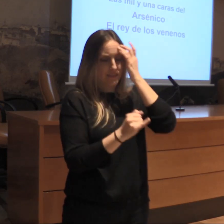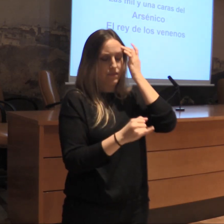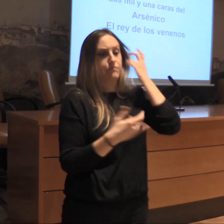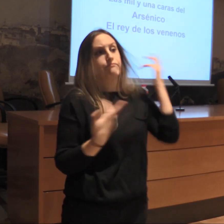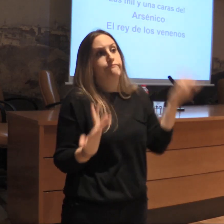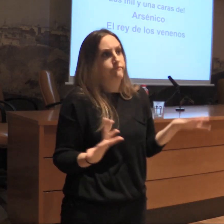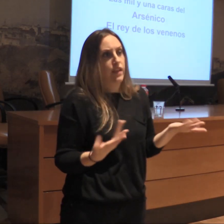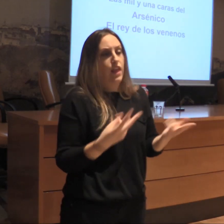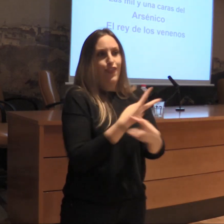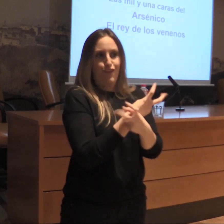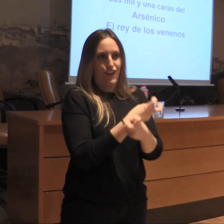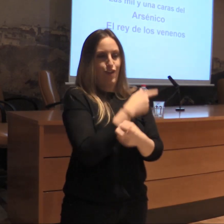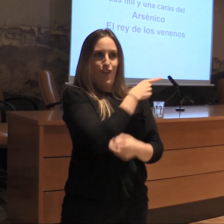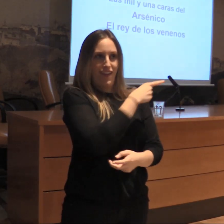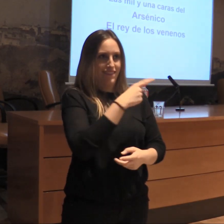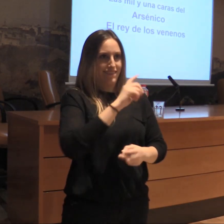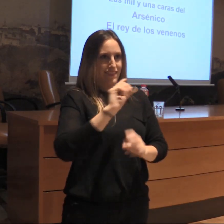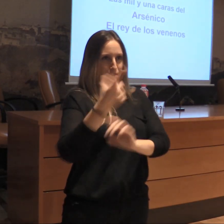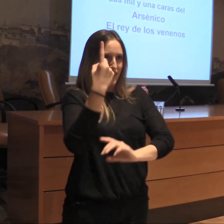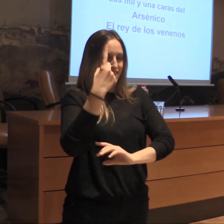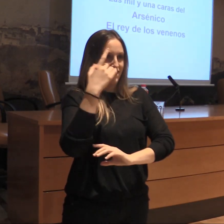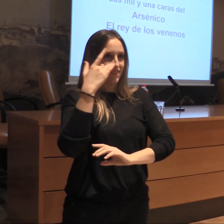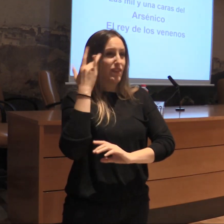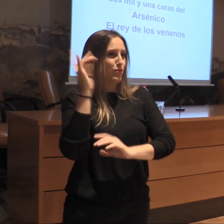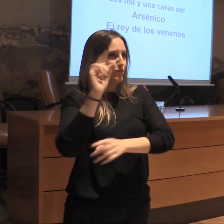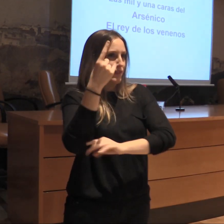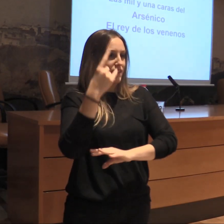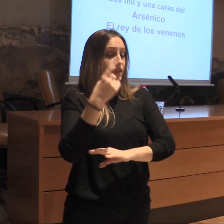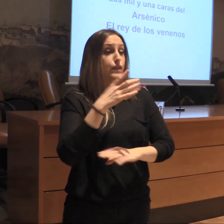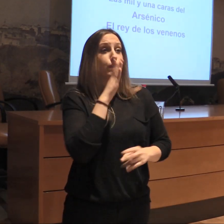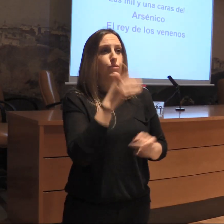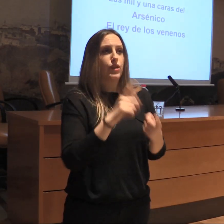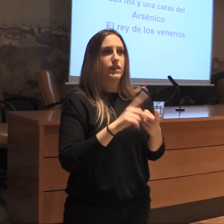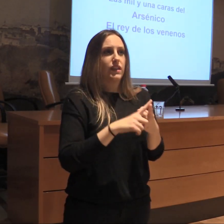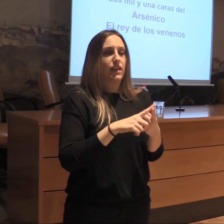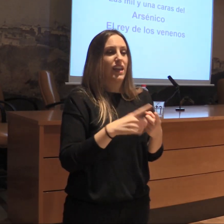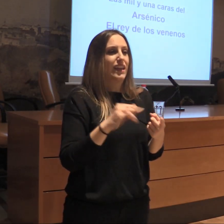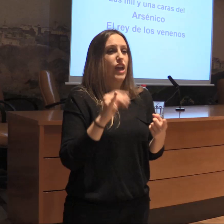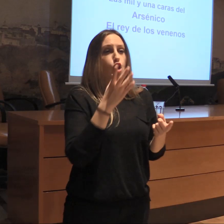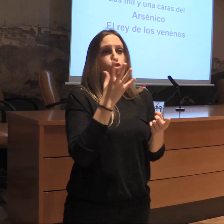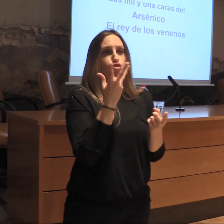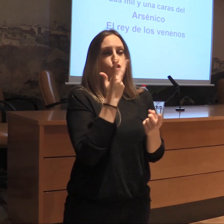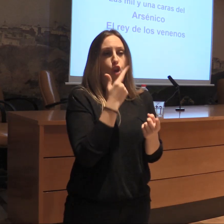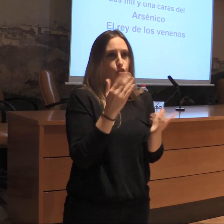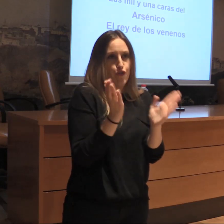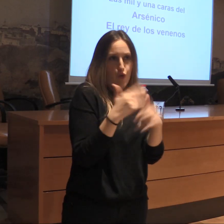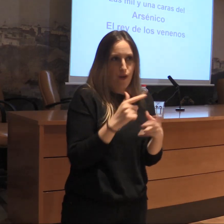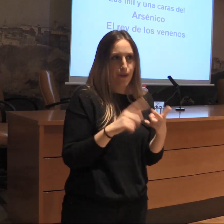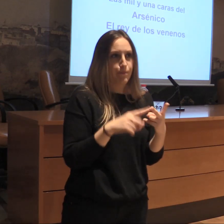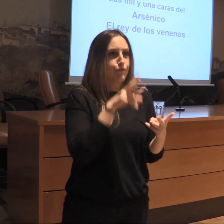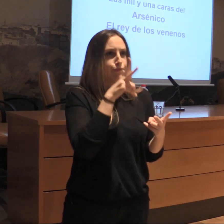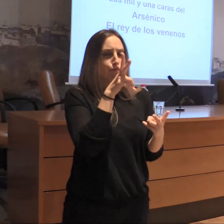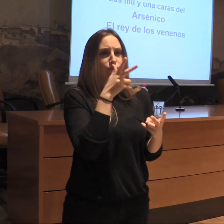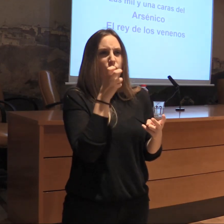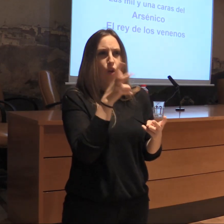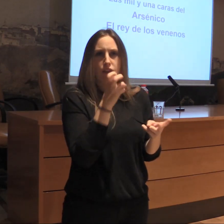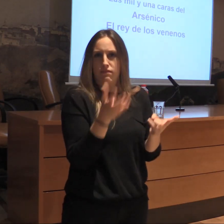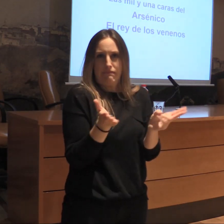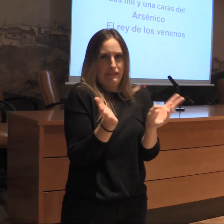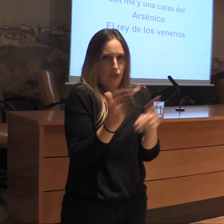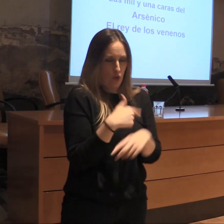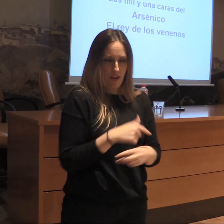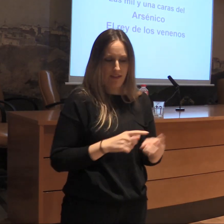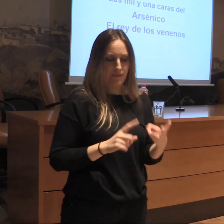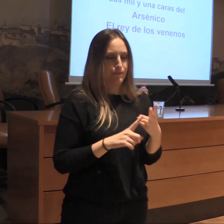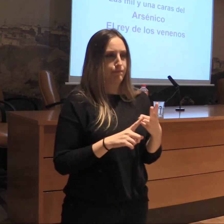los venenos porque tiene unas sustancias que son incoloras, inodoras. O sea, no se pueden detectar. En un agua que tiene